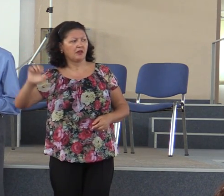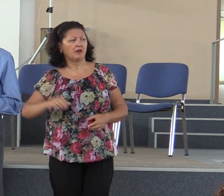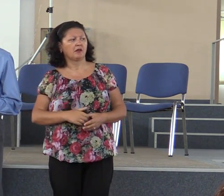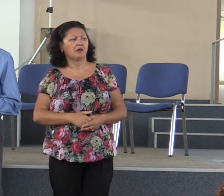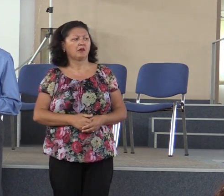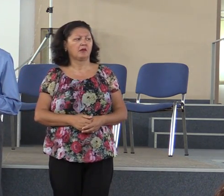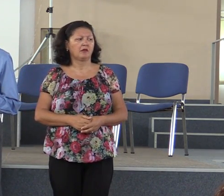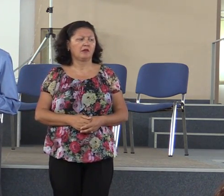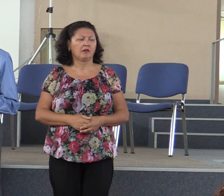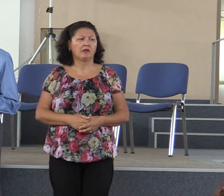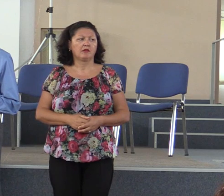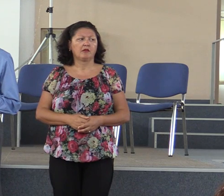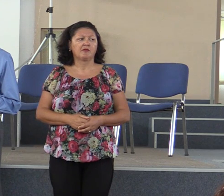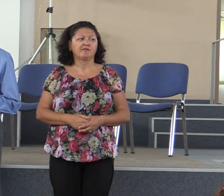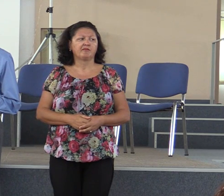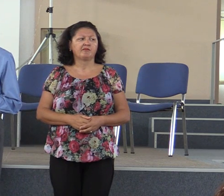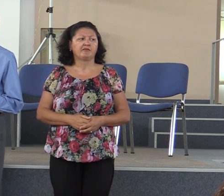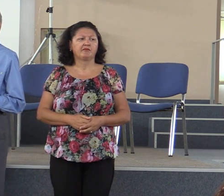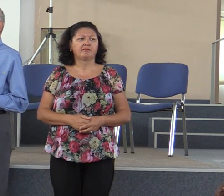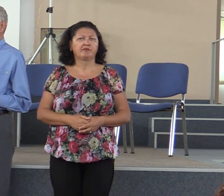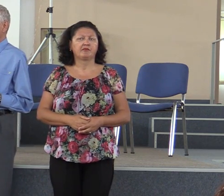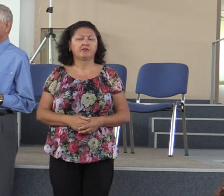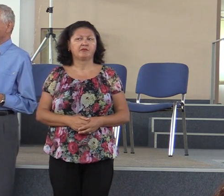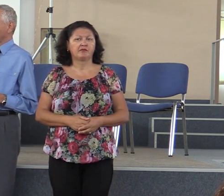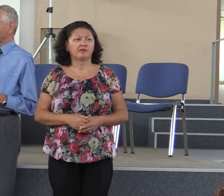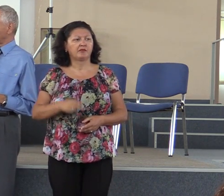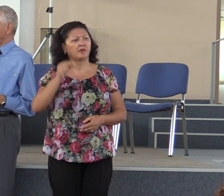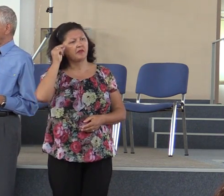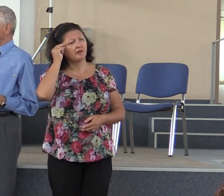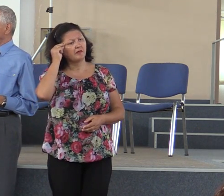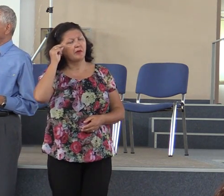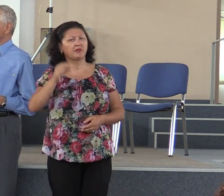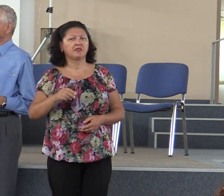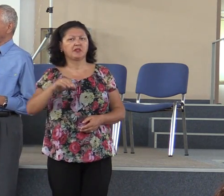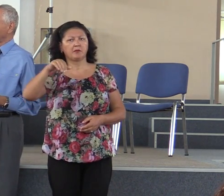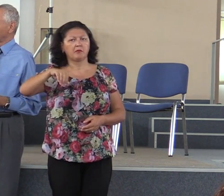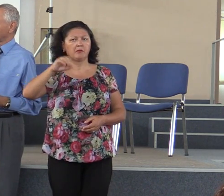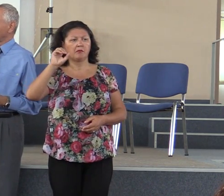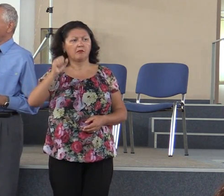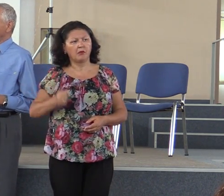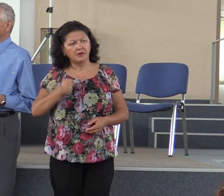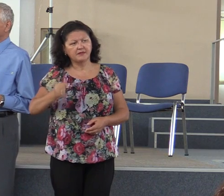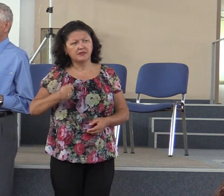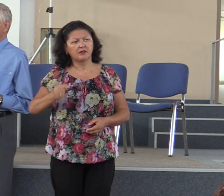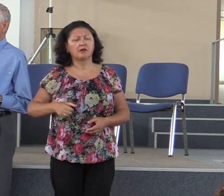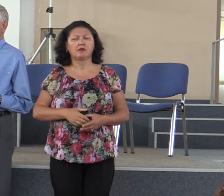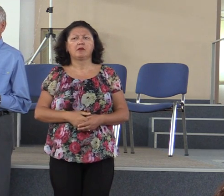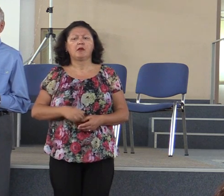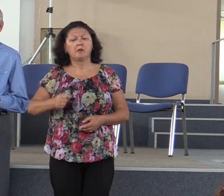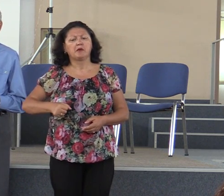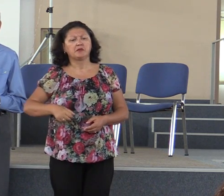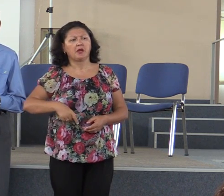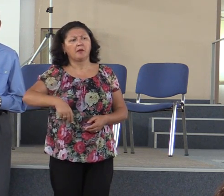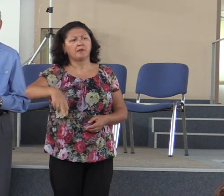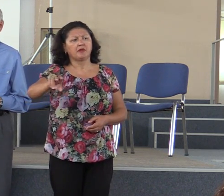Moise și tufișul acela care nu se consuma, ardea, dar nu se consuma? Moses was walking through the desert. Moise mergea prin